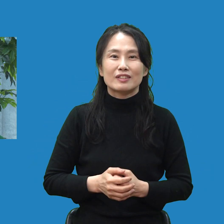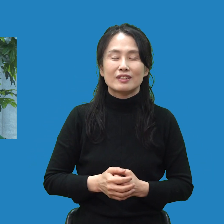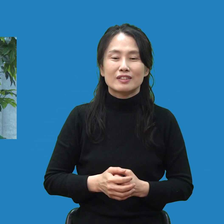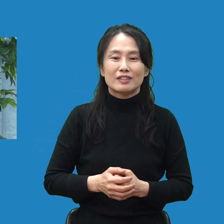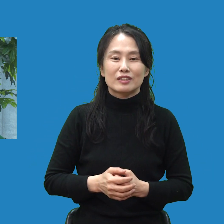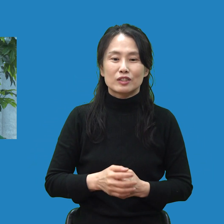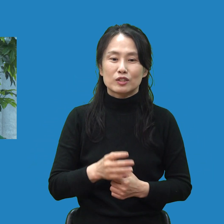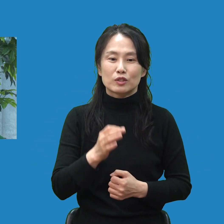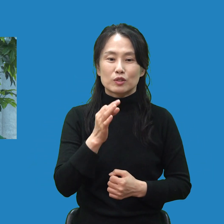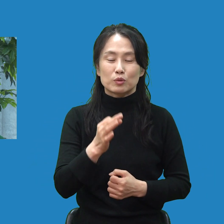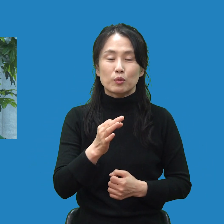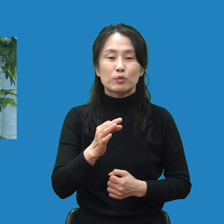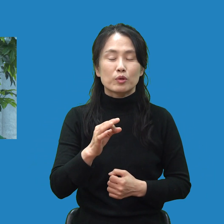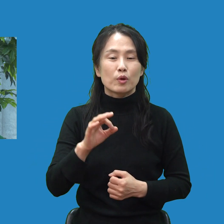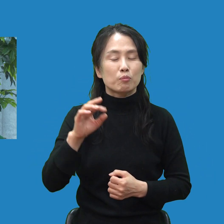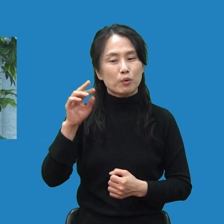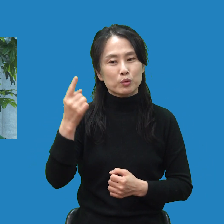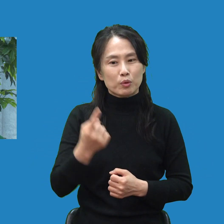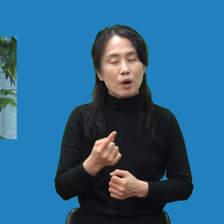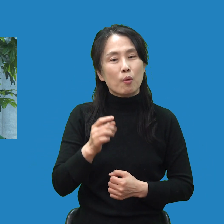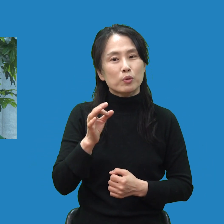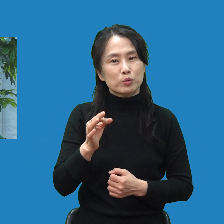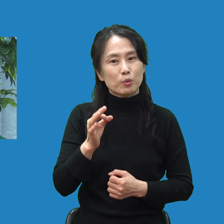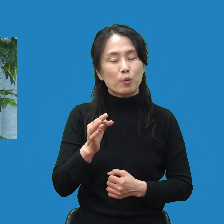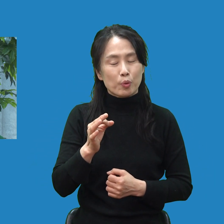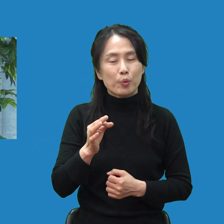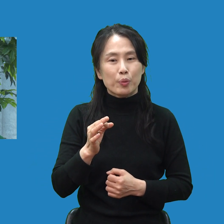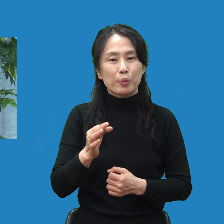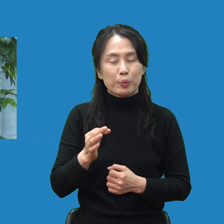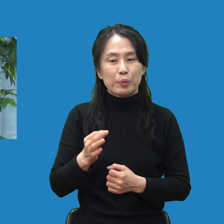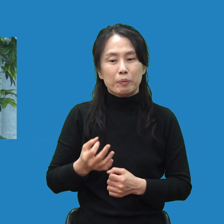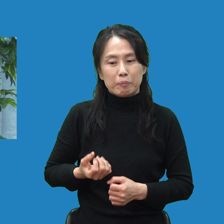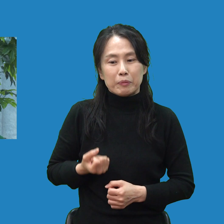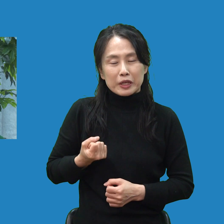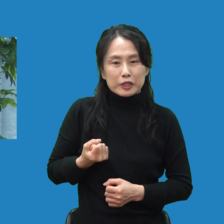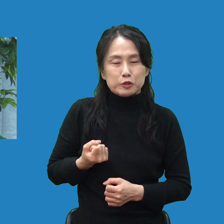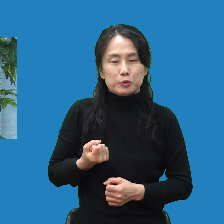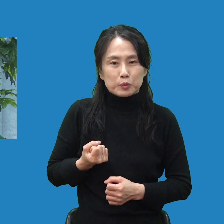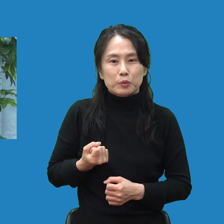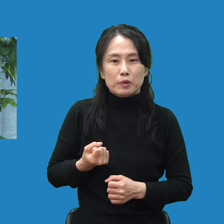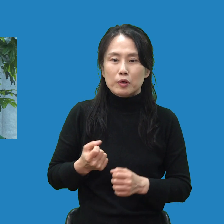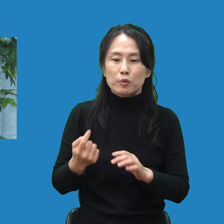돌아올 그런 이 차비 정도만 들고 그냥 가지요.